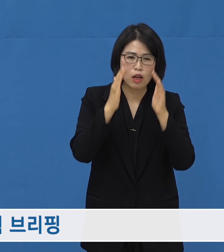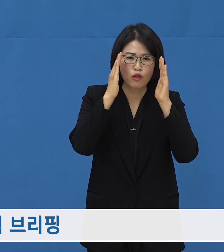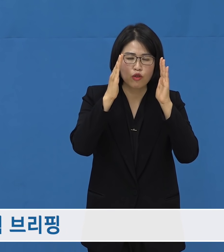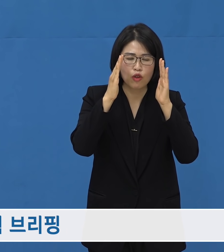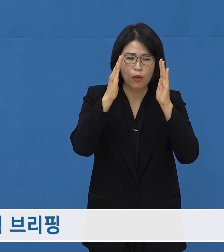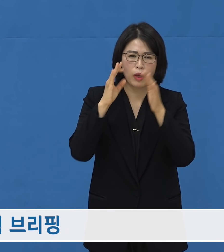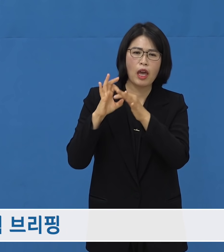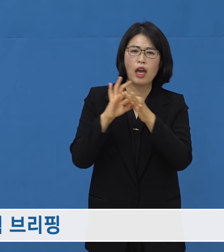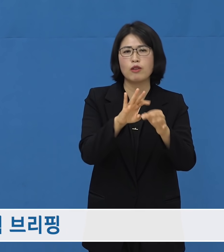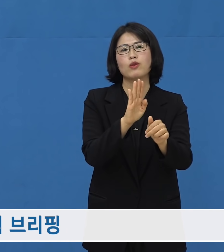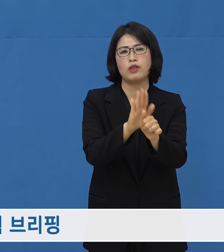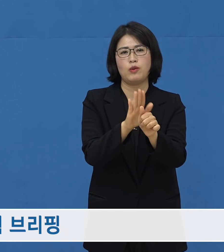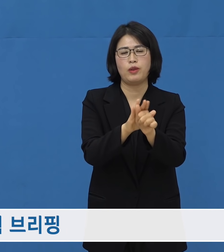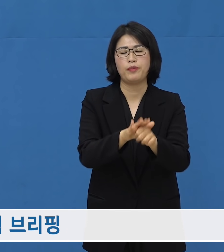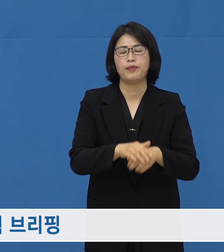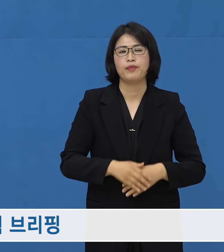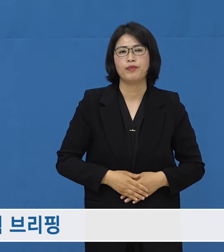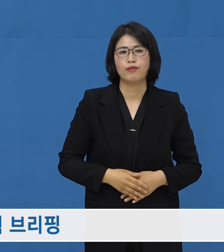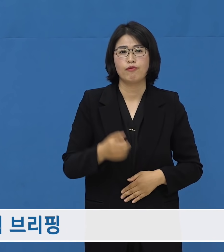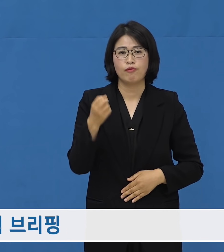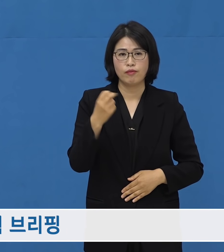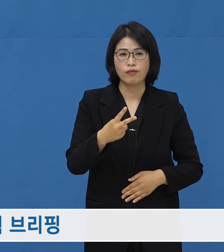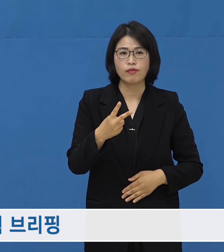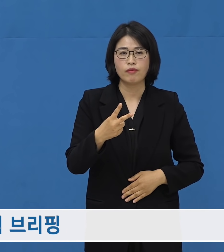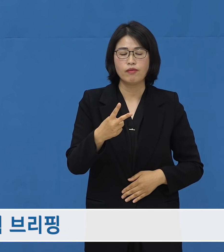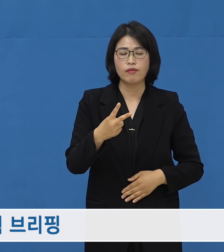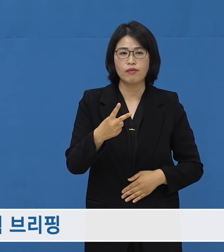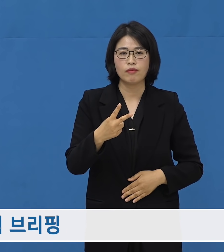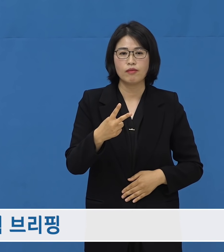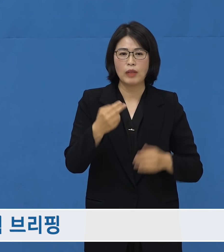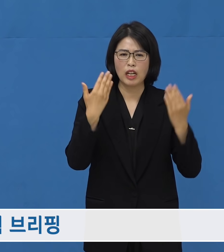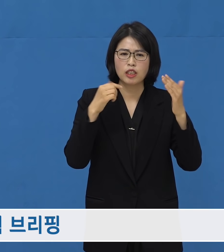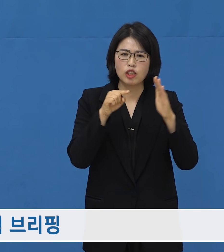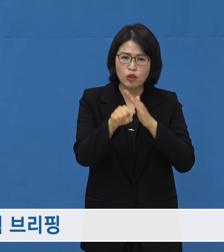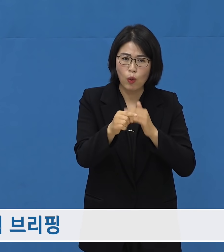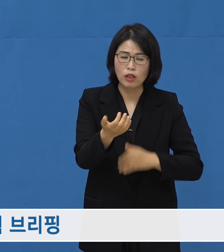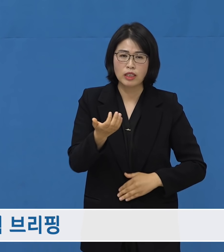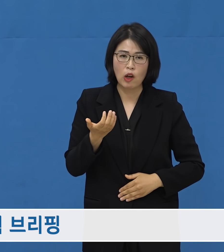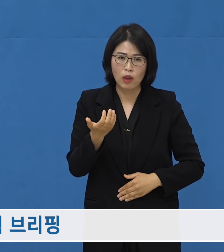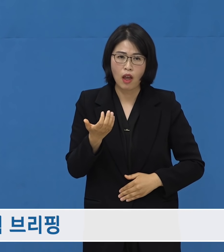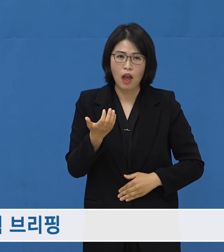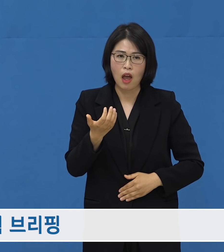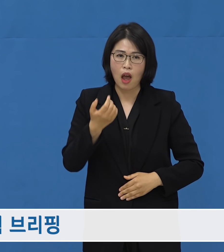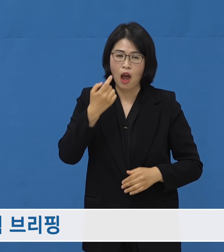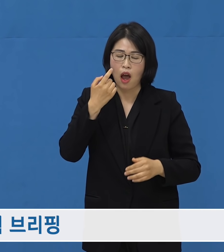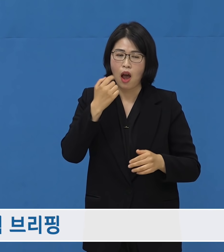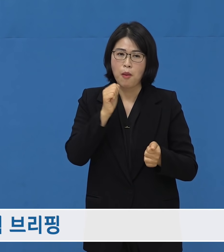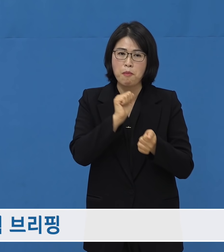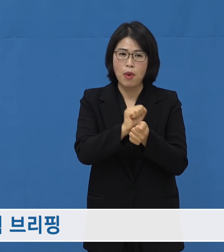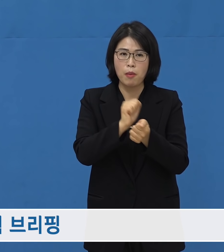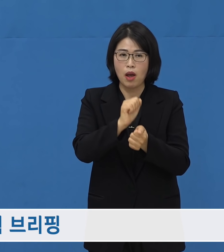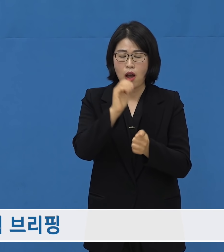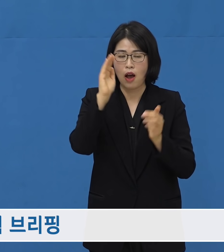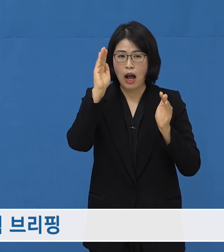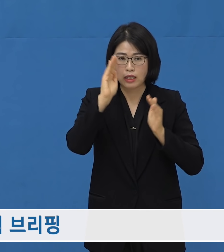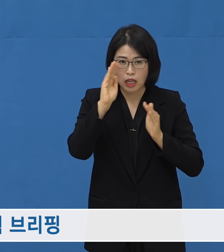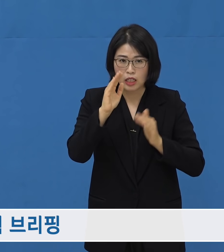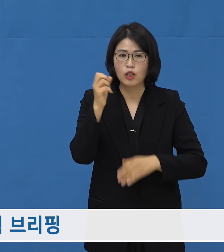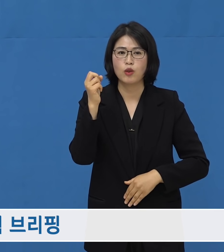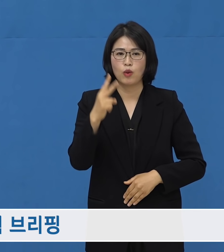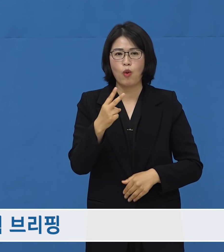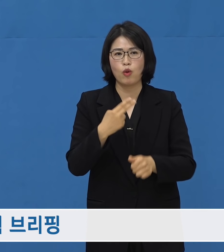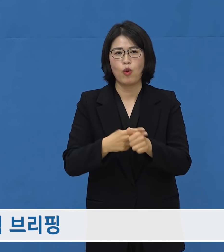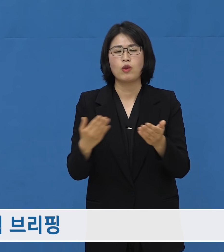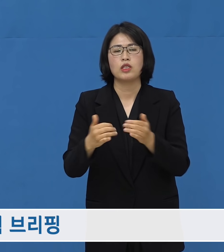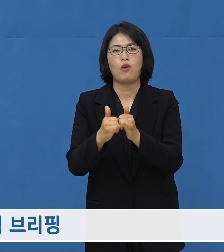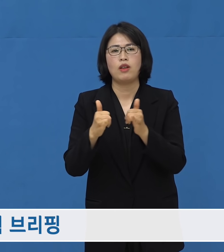지속적으로 지원하겠습니다. 그리고 아직 등교가 되기 전에 확진이 되었던 학생들과